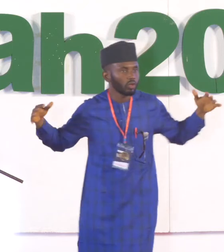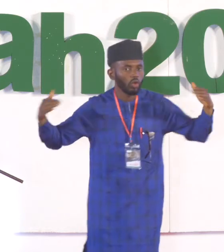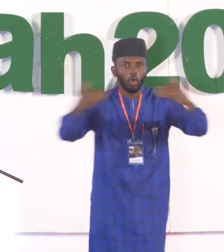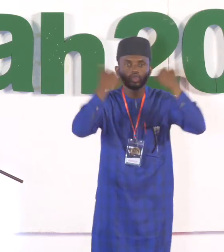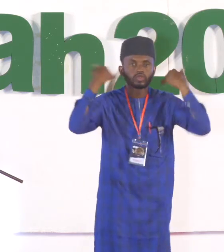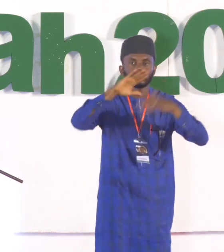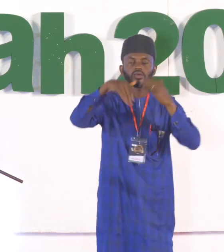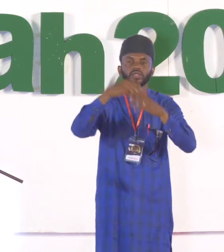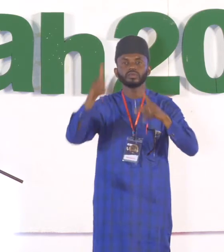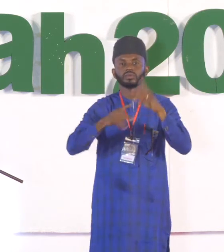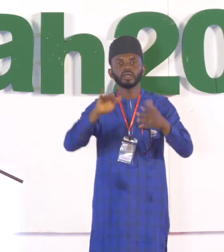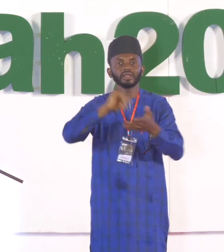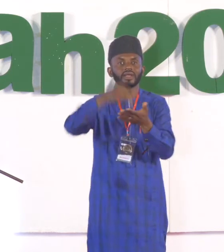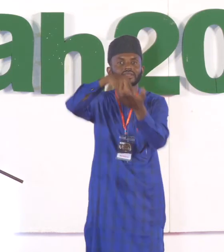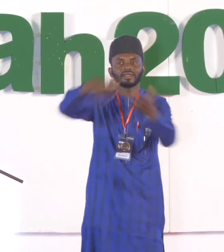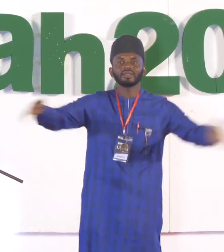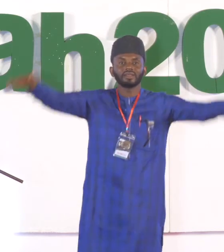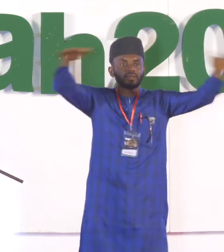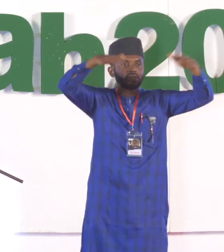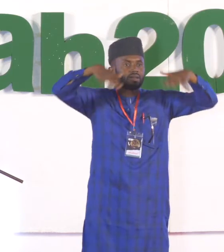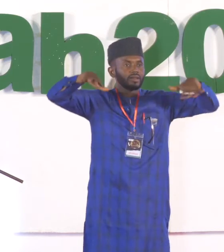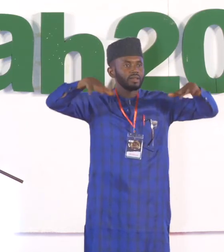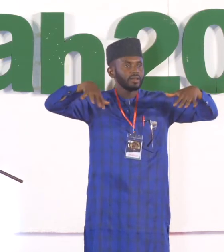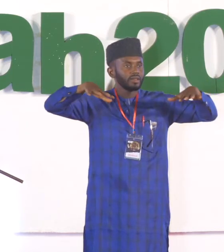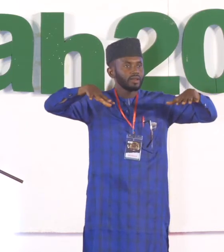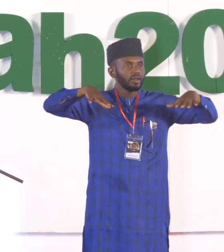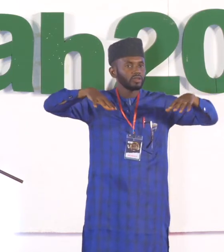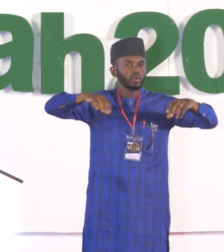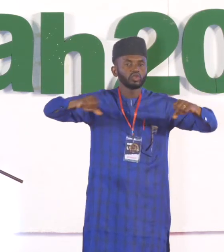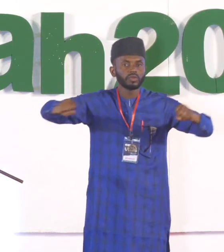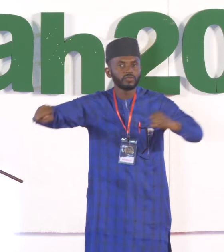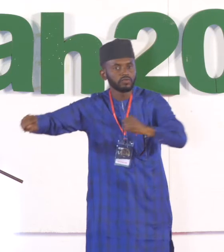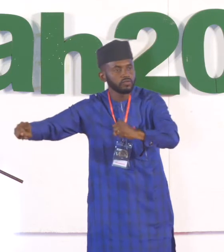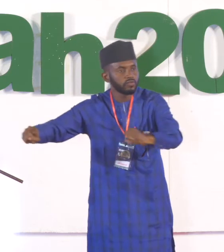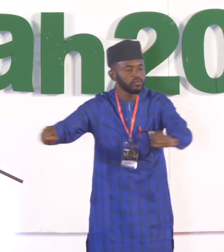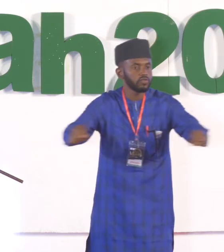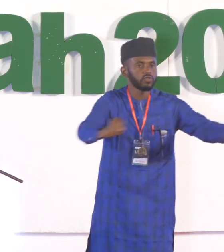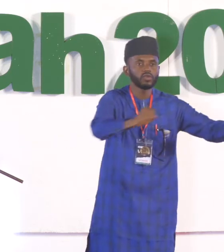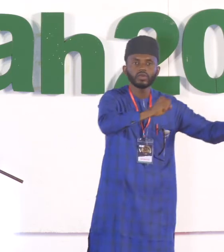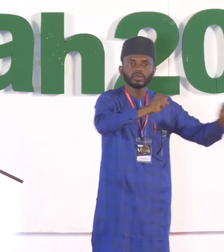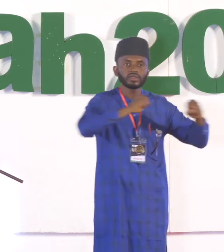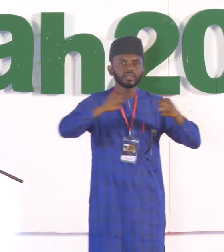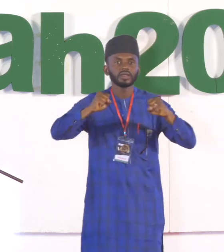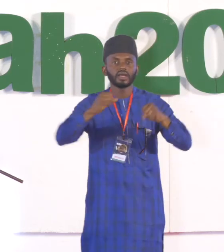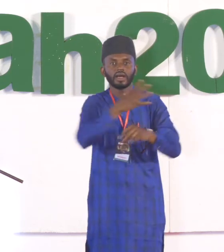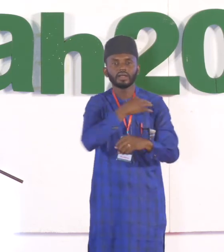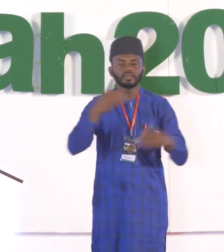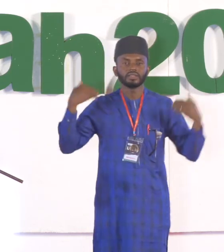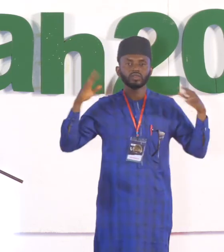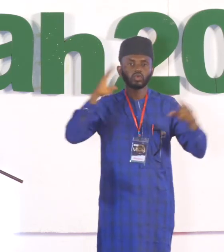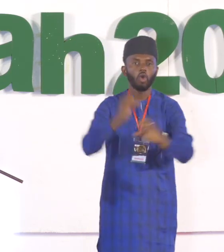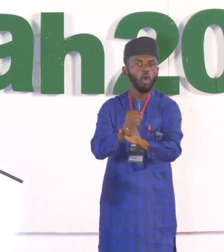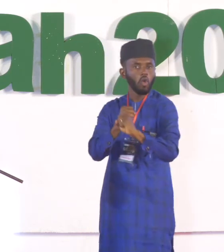إِذَا رَأَتْهُمْ مِنْ مَكَانٍ بَعِيدٍ